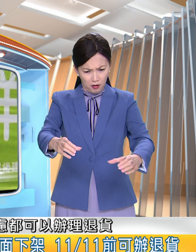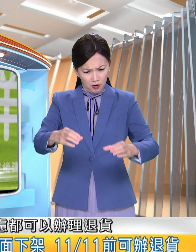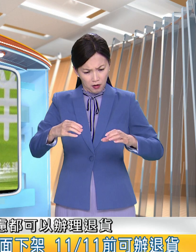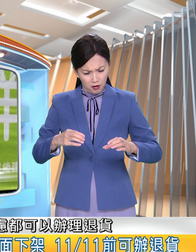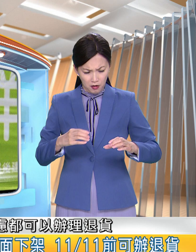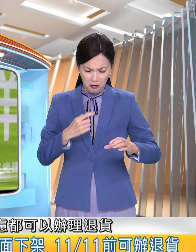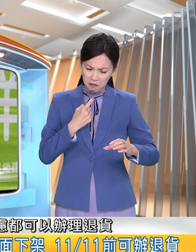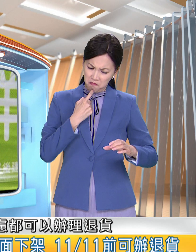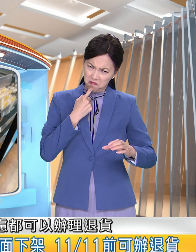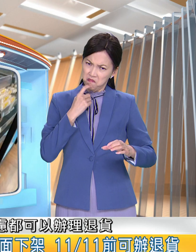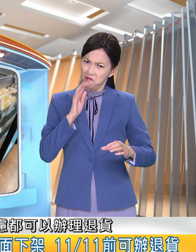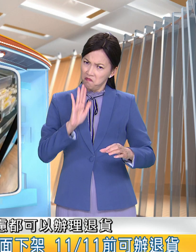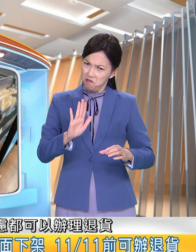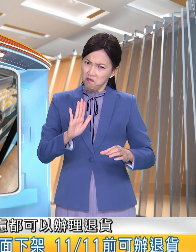可以办理退货。